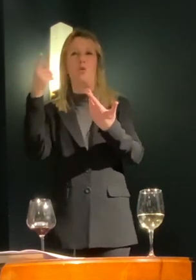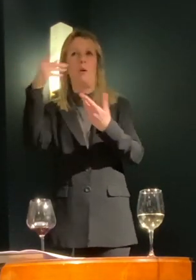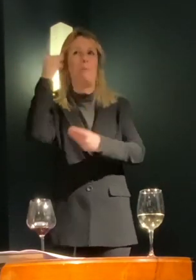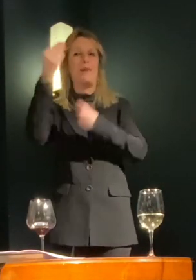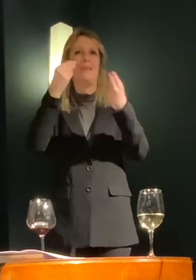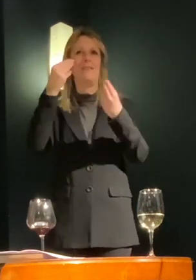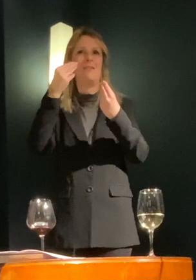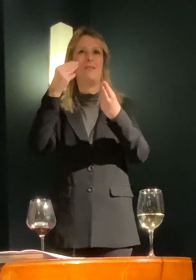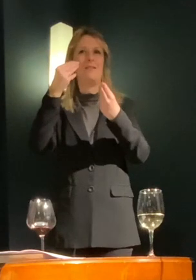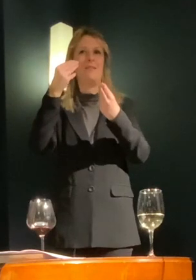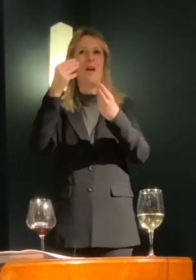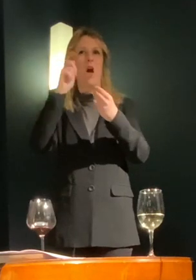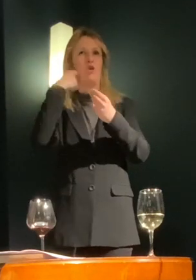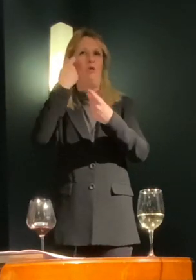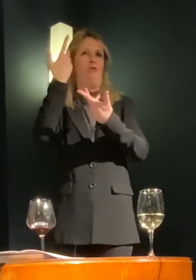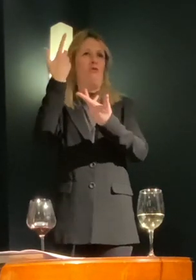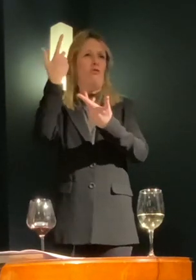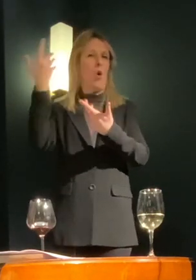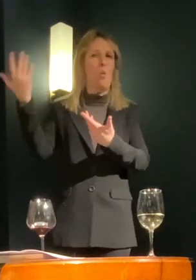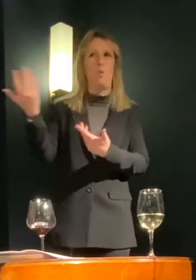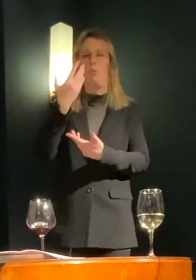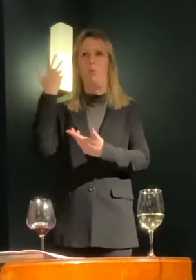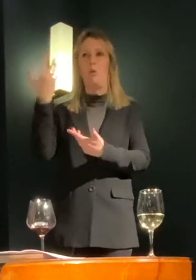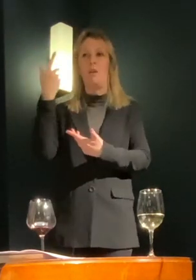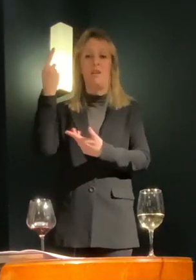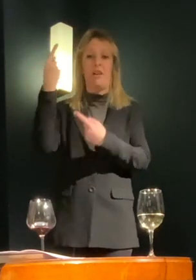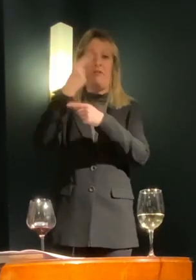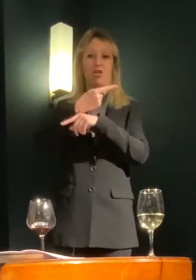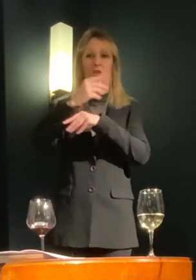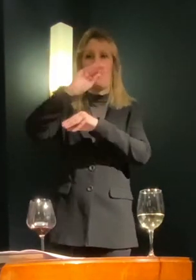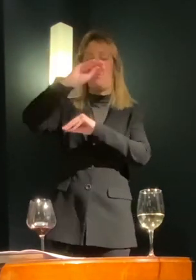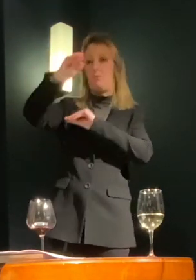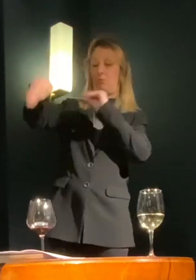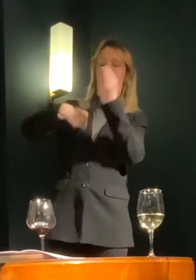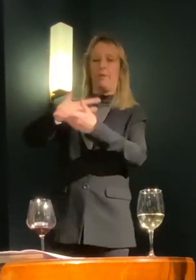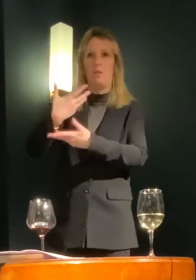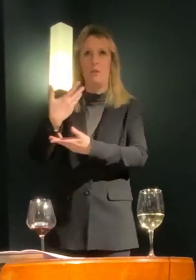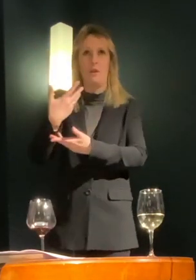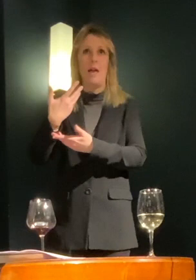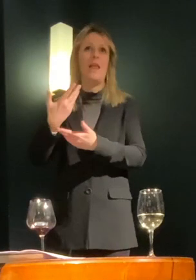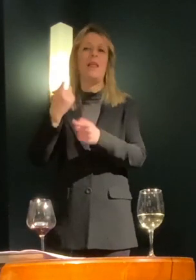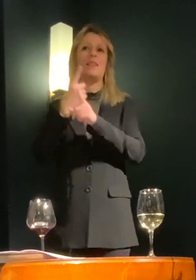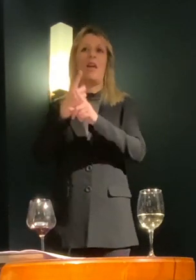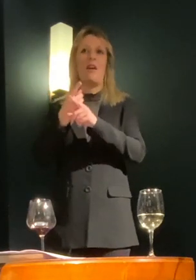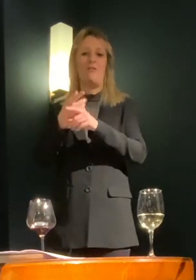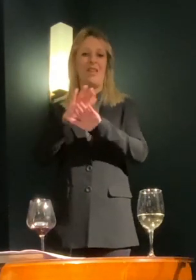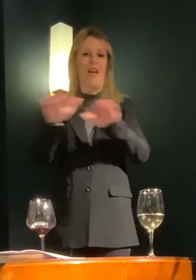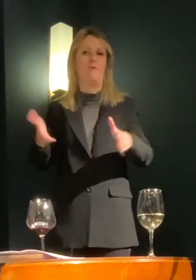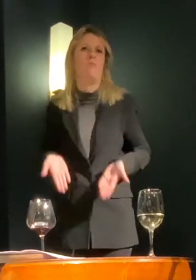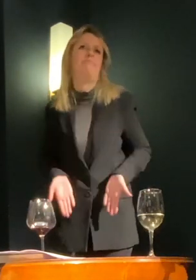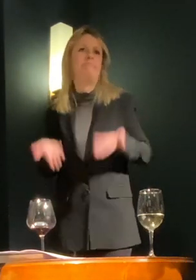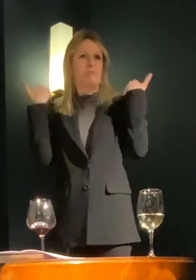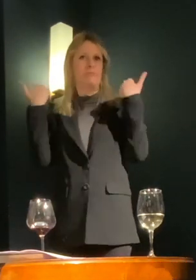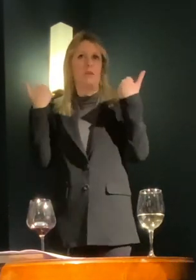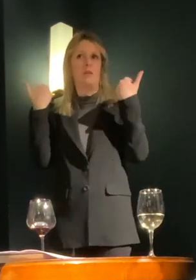in realtà ha fatto un gran casino che gli si ritorce contro, e l'unica scelta che ha è buttare, rovesciare il tavolo, che però è la